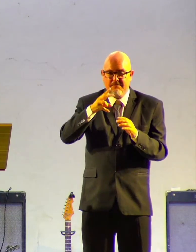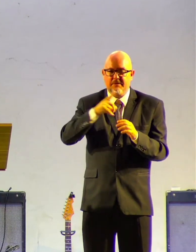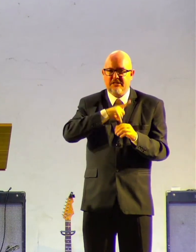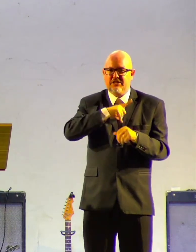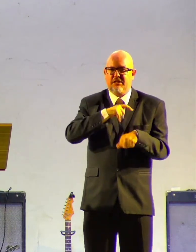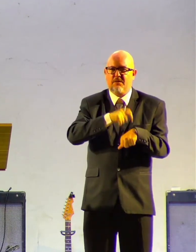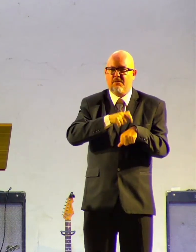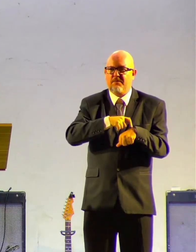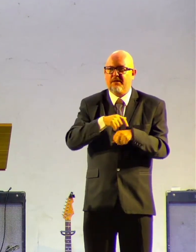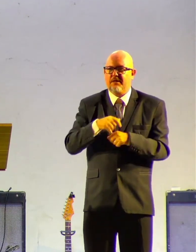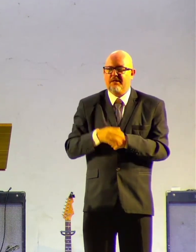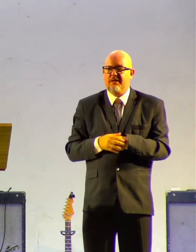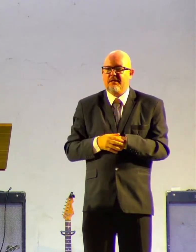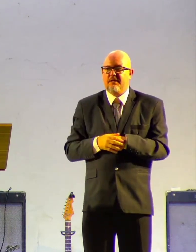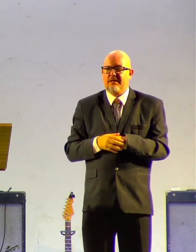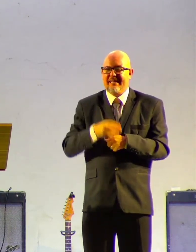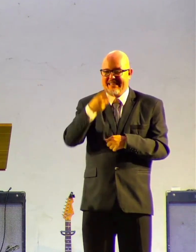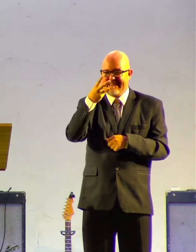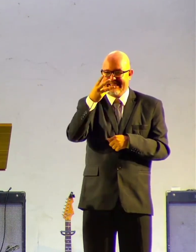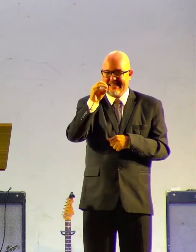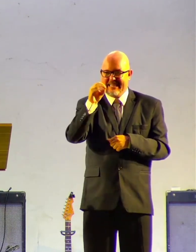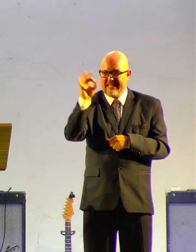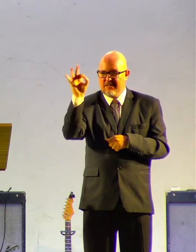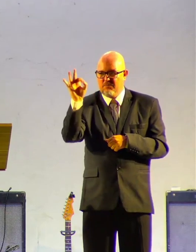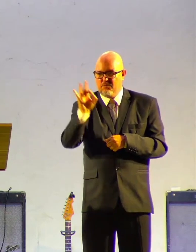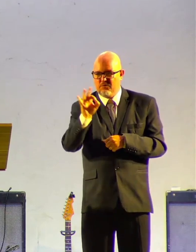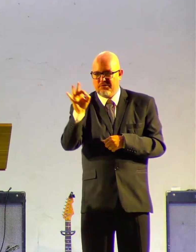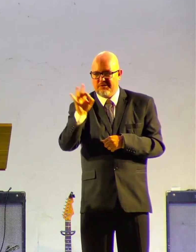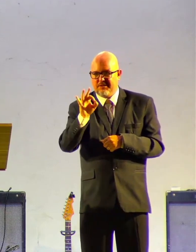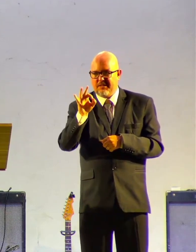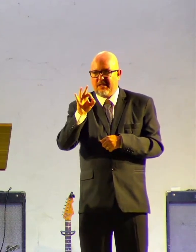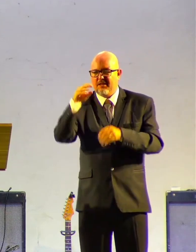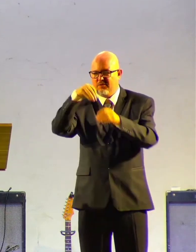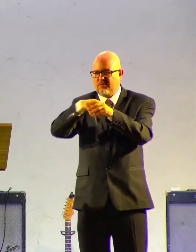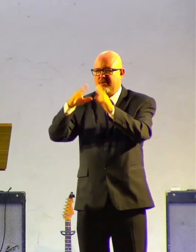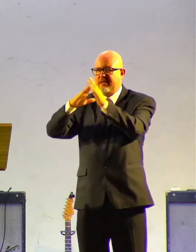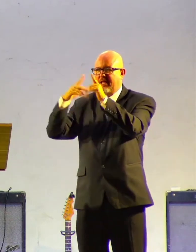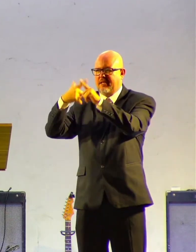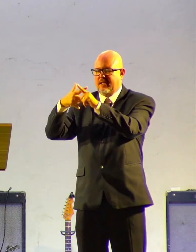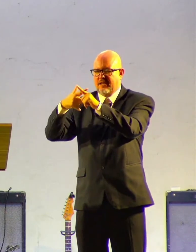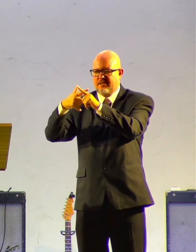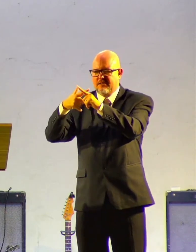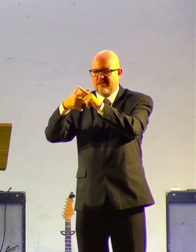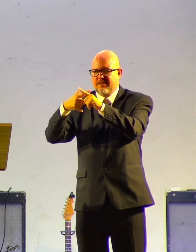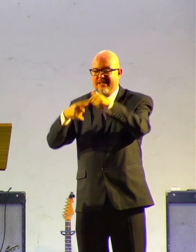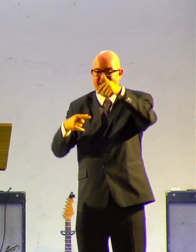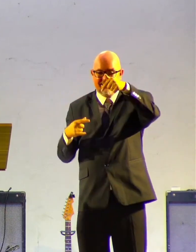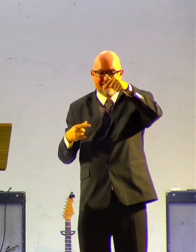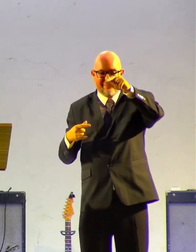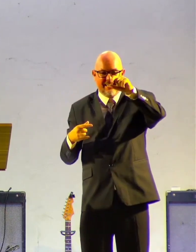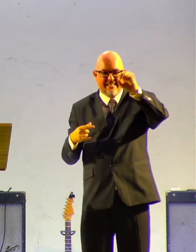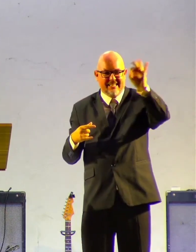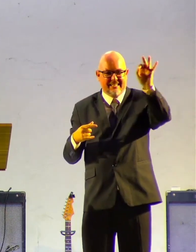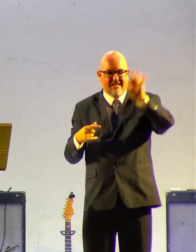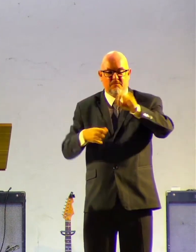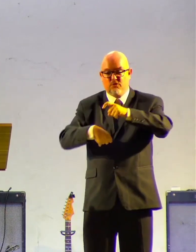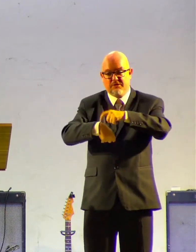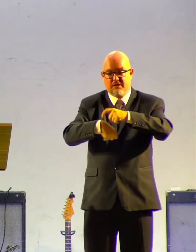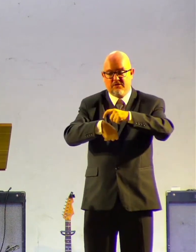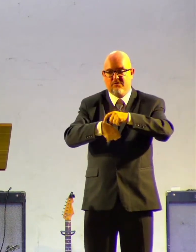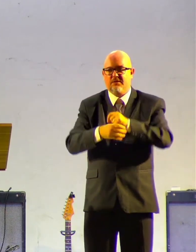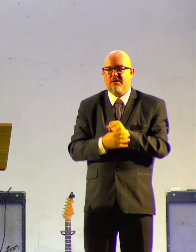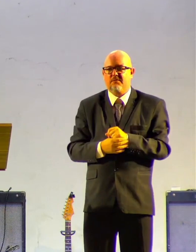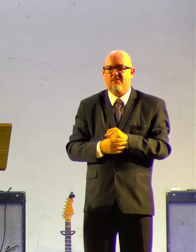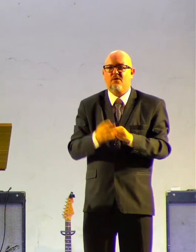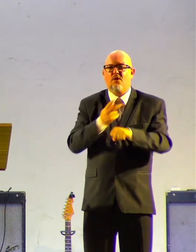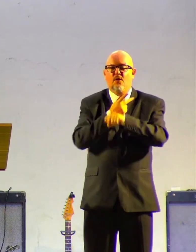gastava apenas 30% do seu tempo para administrar essa igreja, e 70% do seu tempo